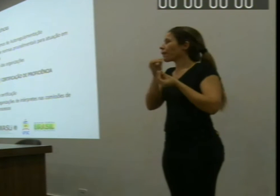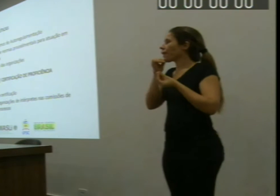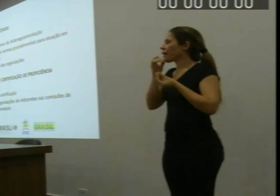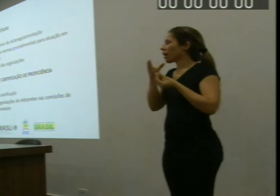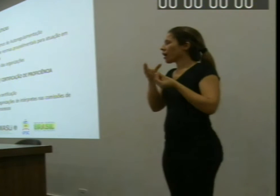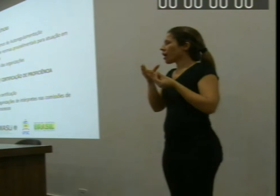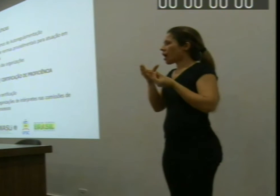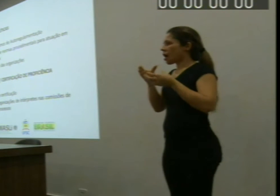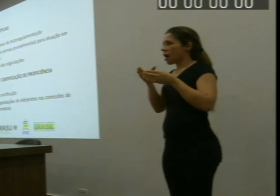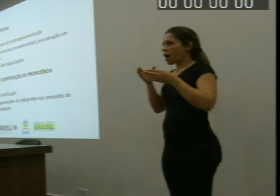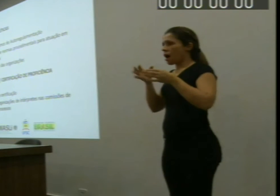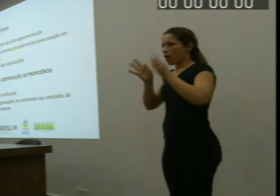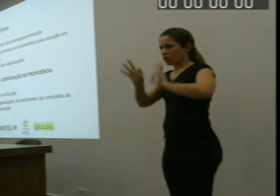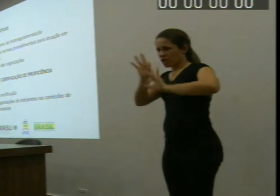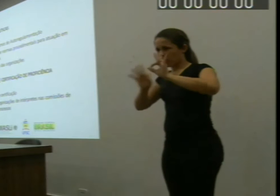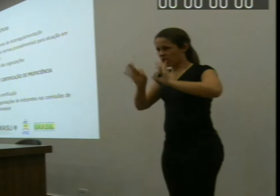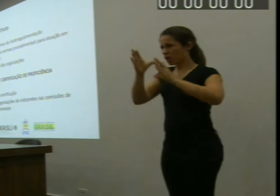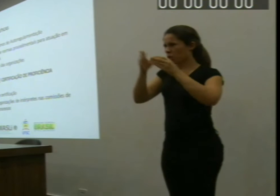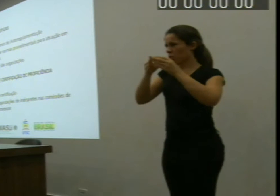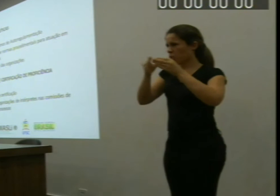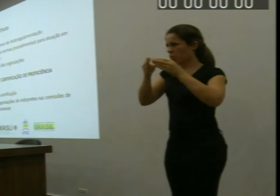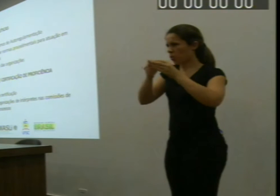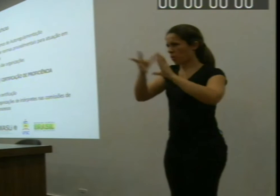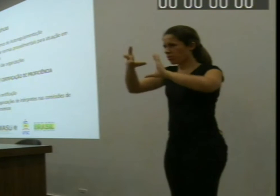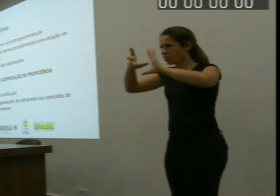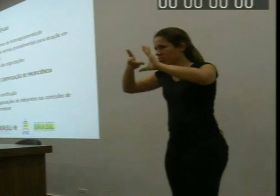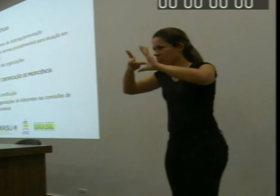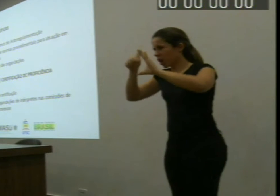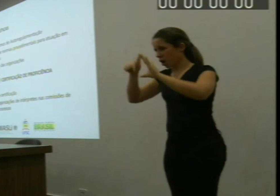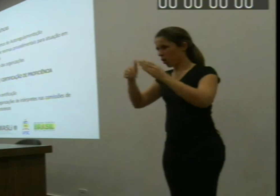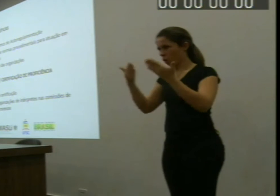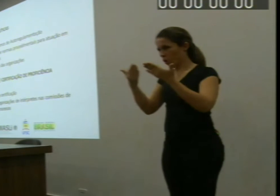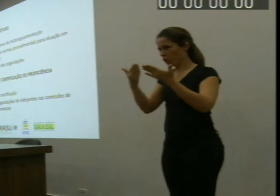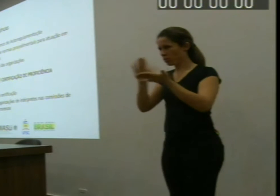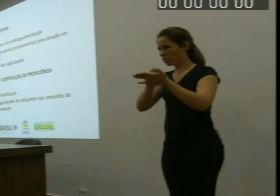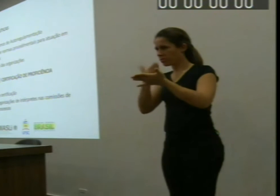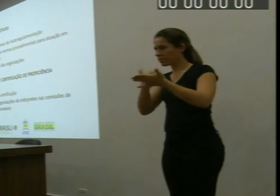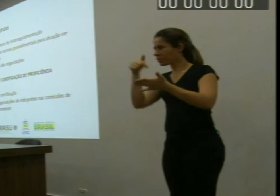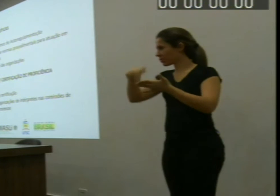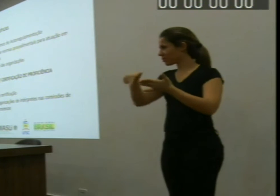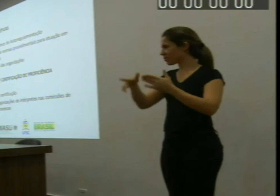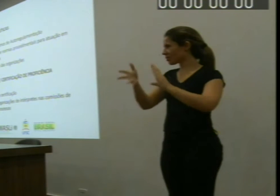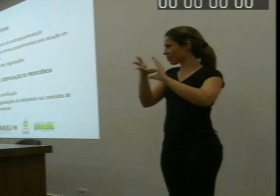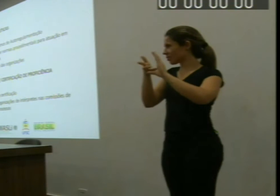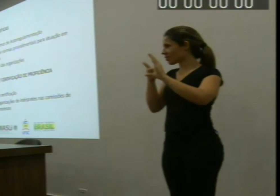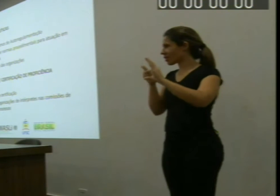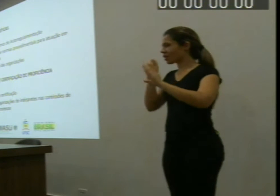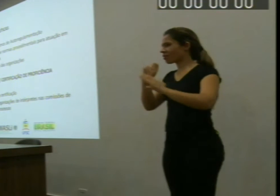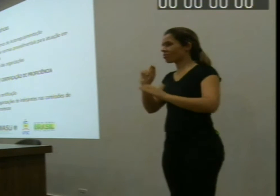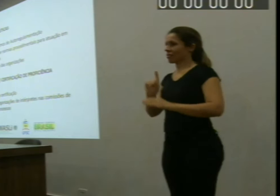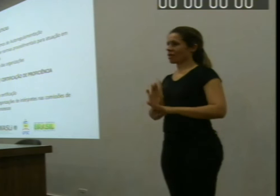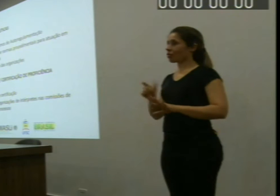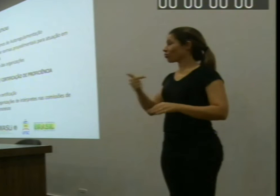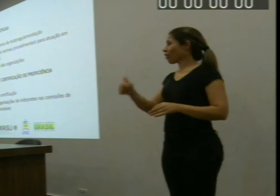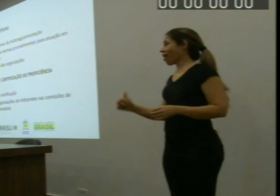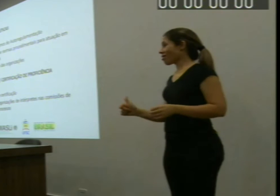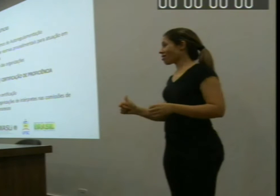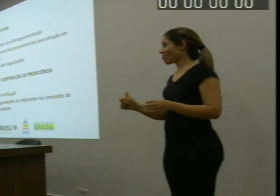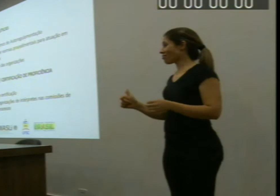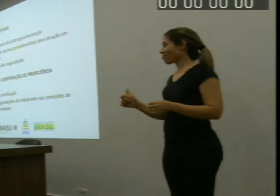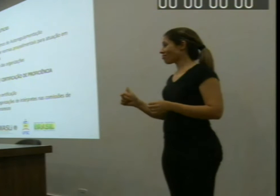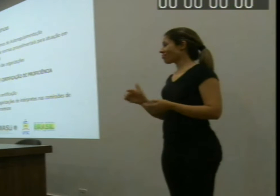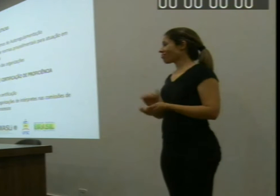do prolibras nenhuma organização de intérpretes participa do prolibras seja febrapils que é a Federação Nacional dos